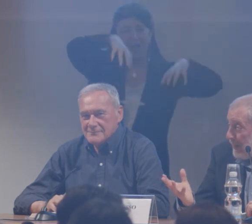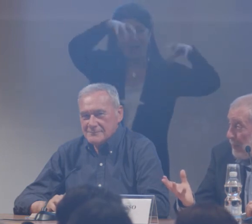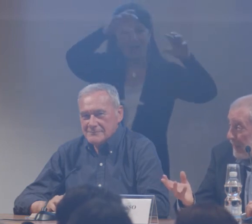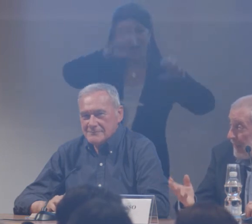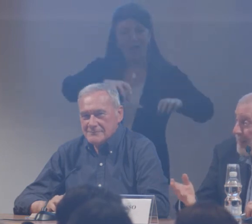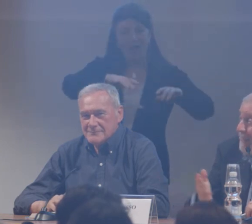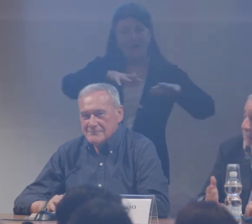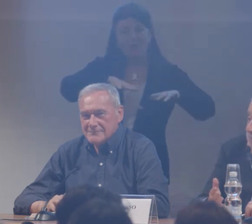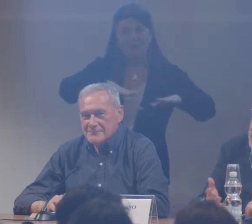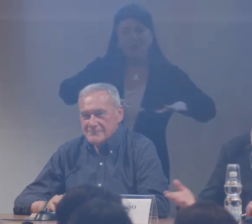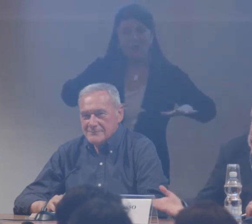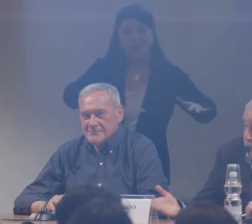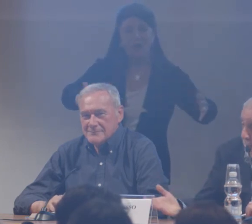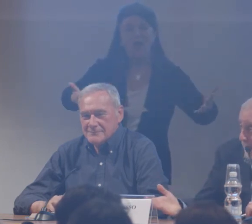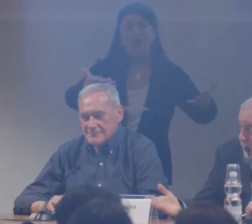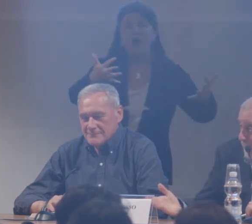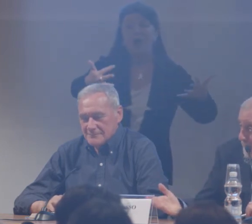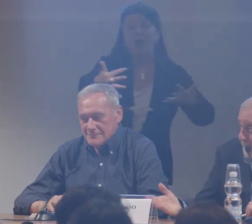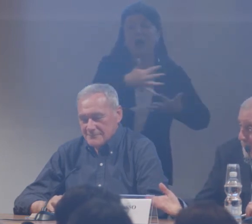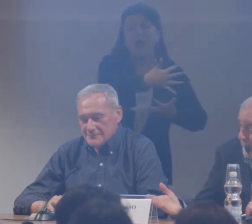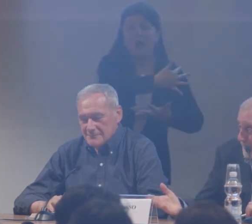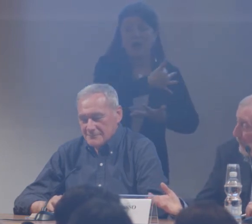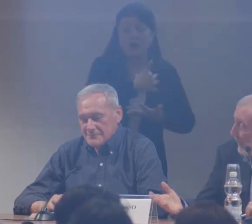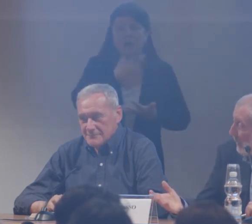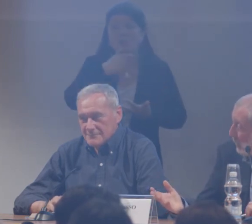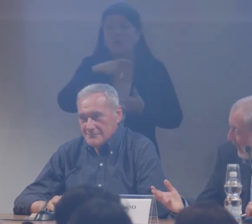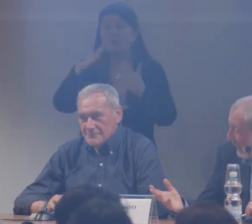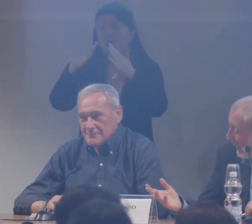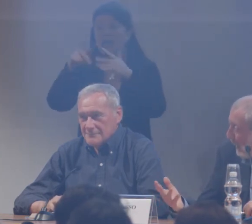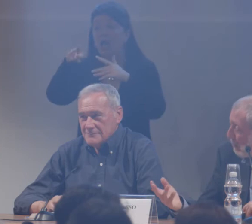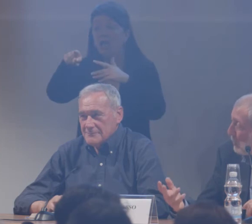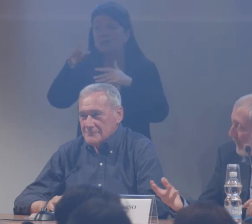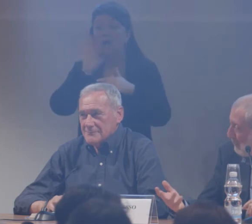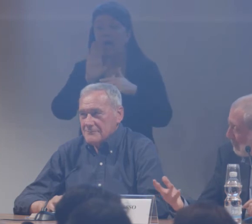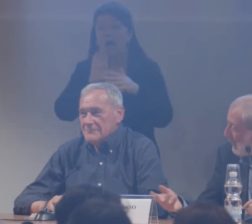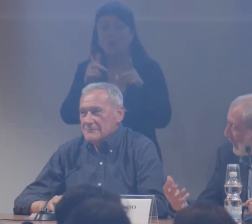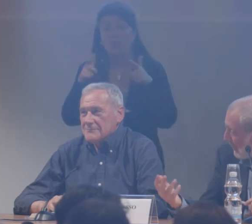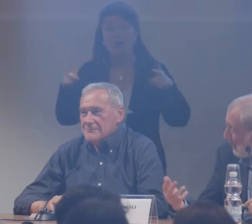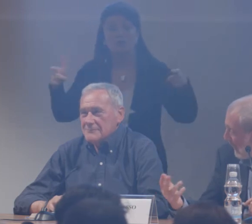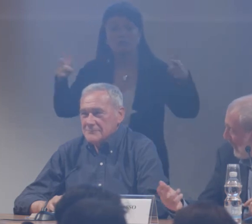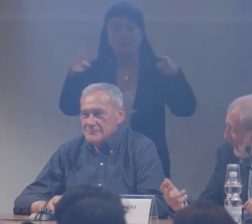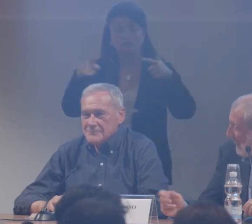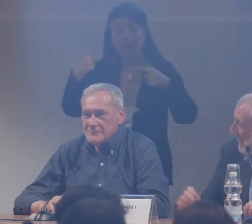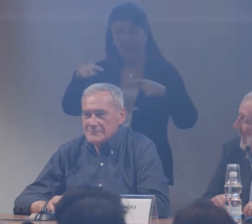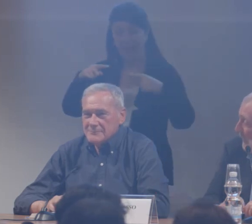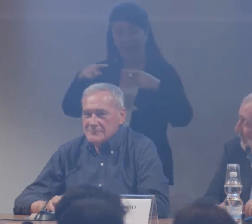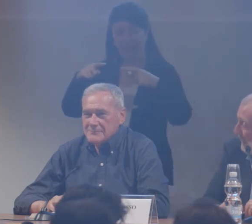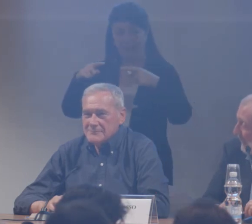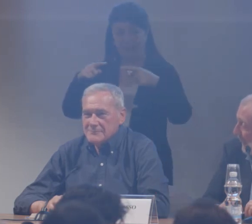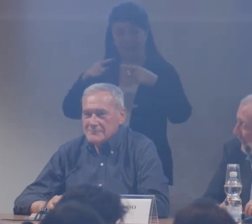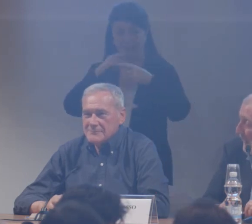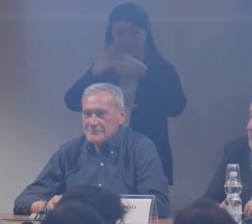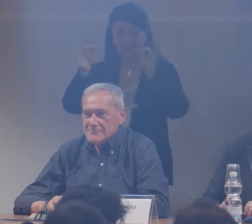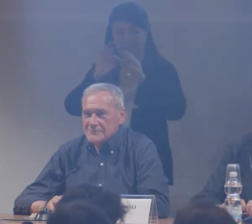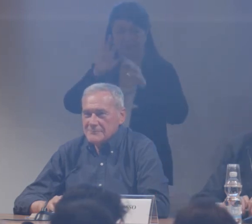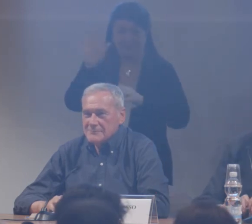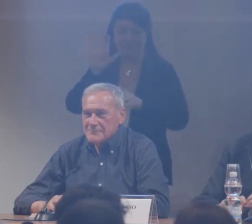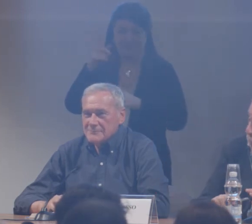pioveva, perché nelle case non c'era l'acqua. Quindi quella scena, che a molte è sembrata esagerata,